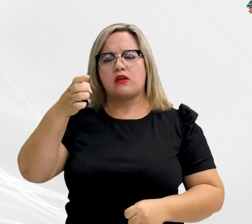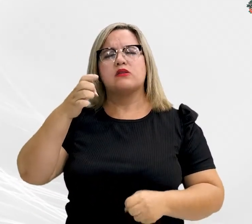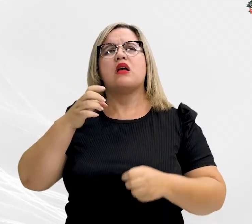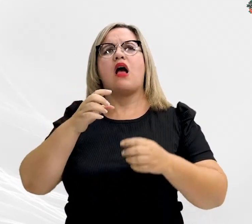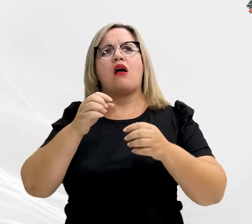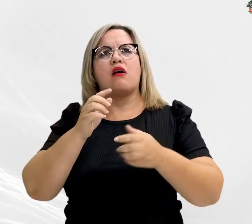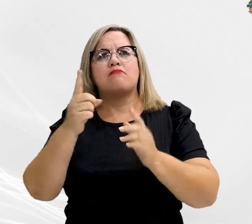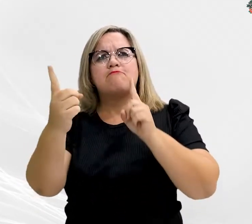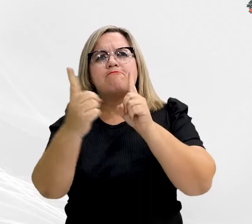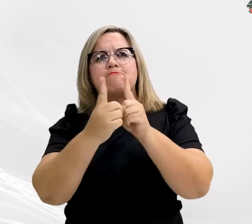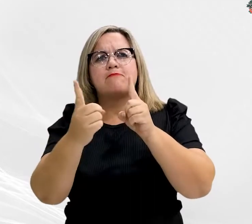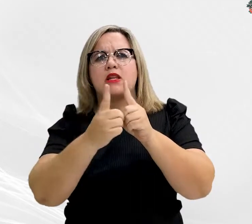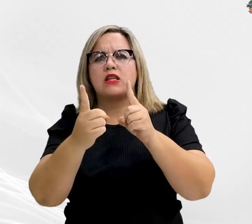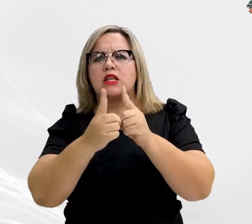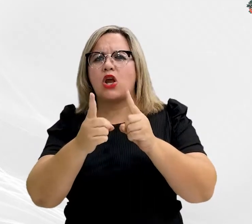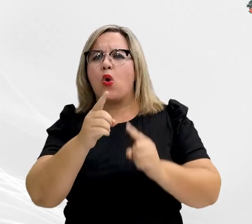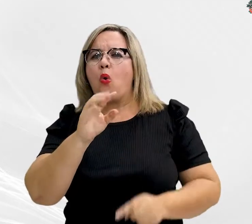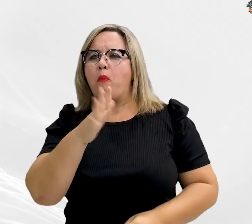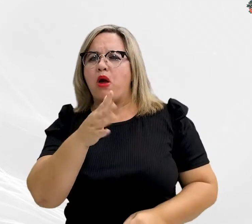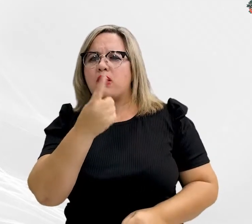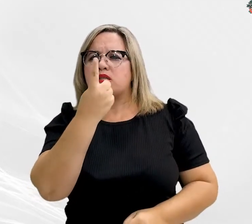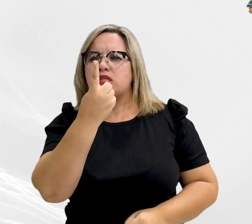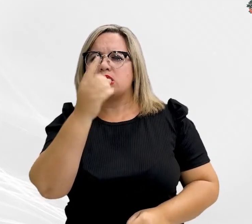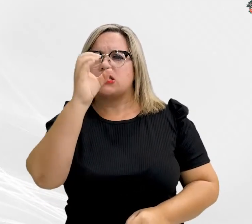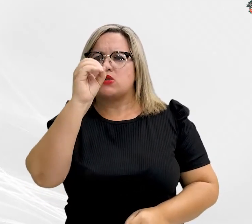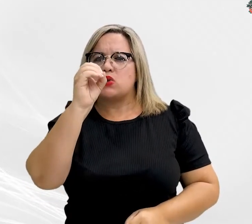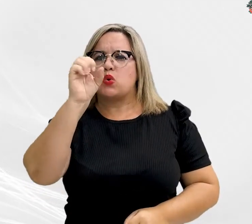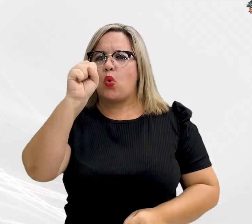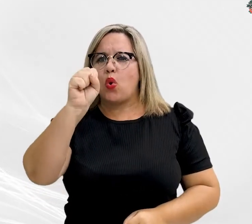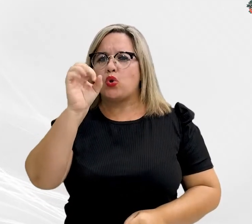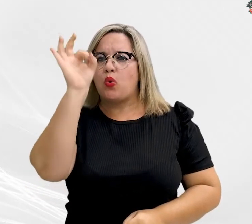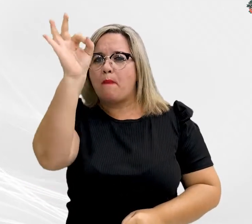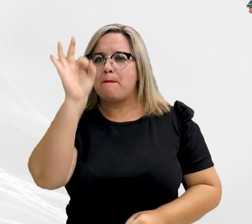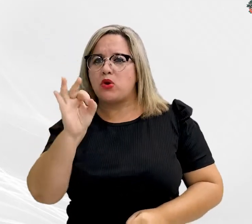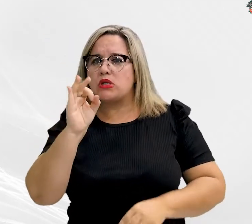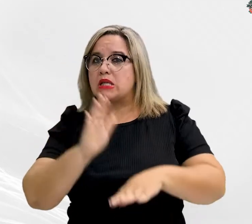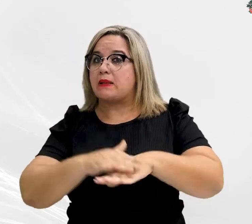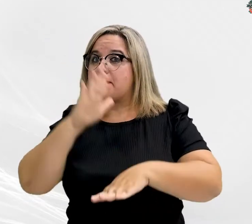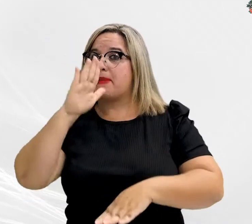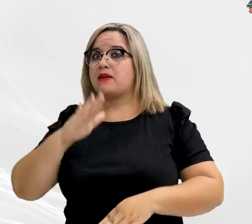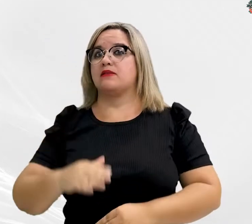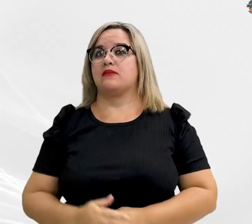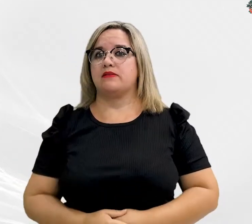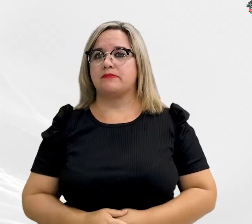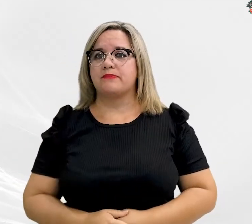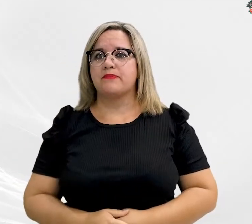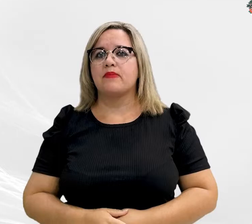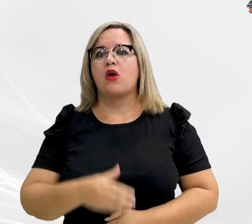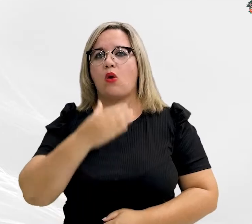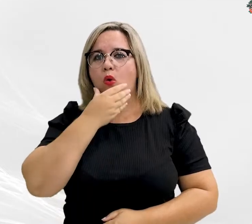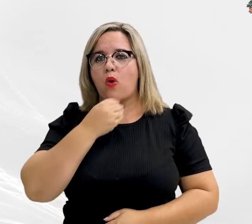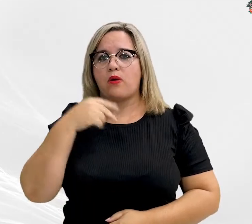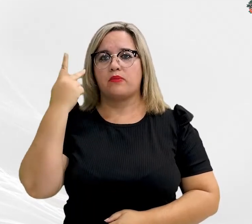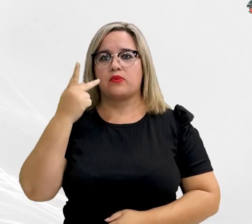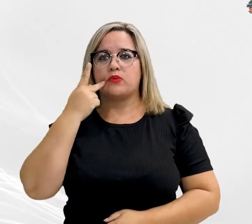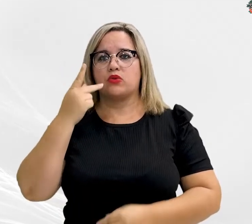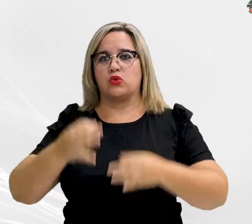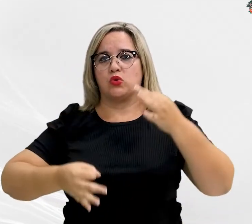sites 108 por cento a mais que no período anterior conforme o promotor de justiça e coordenador do Centro